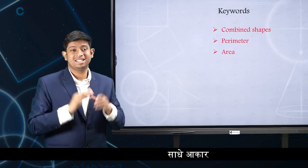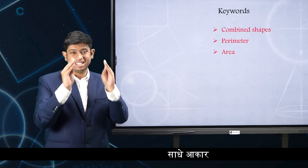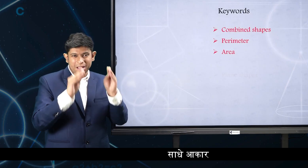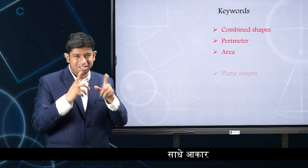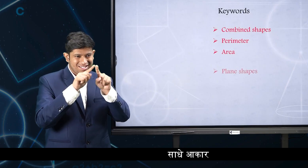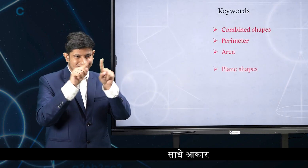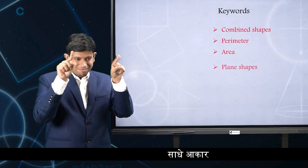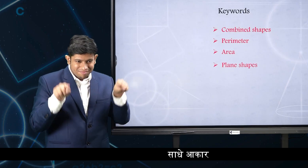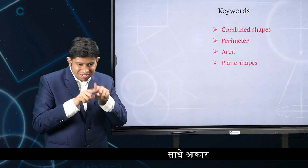साधे आकार,